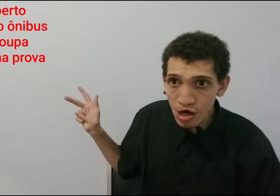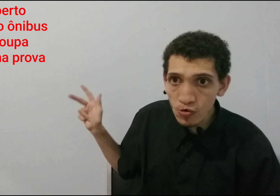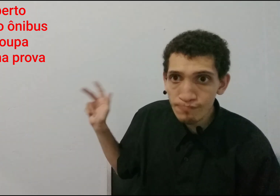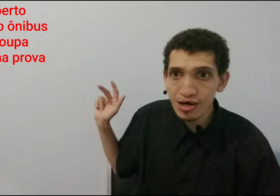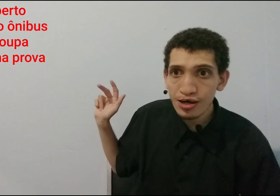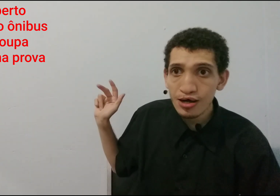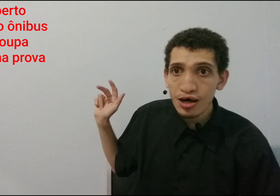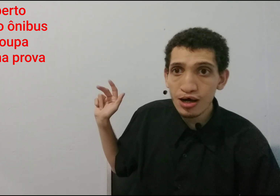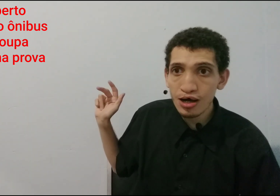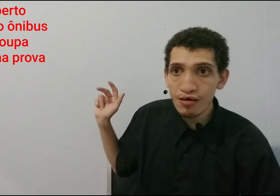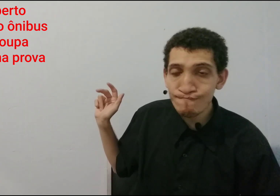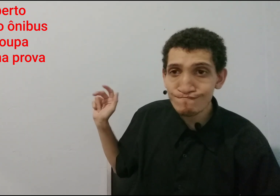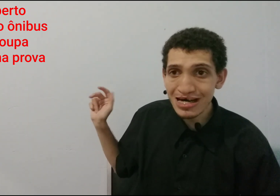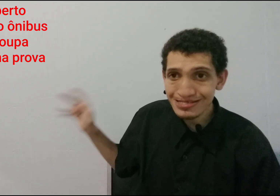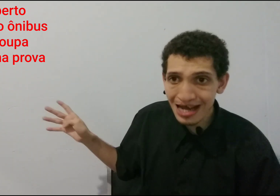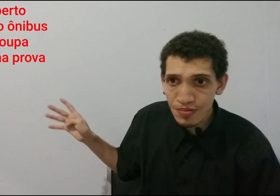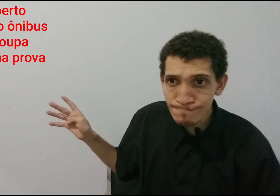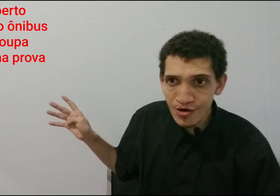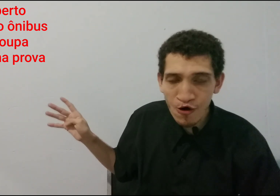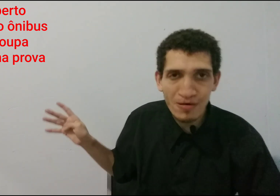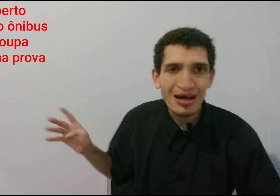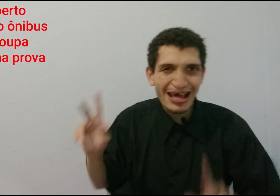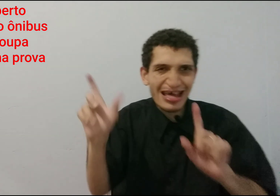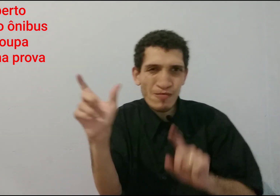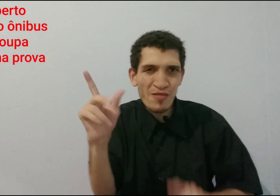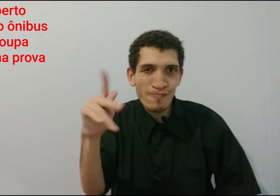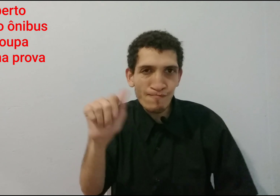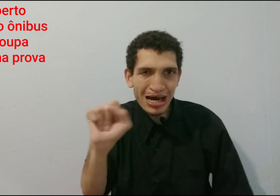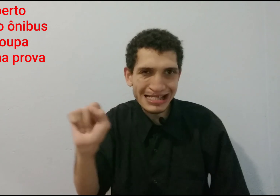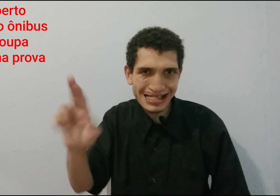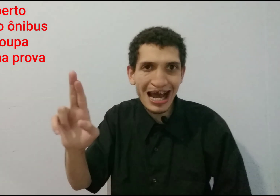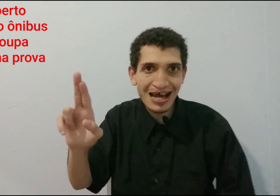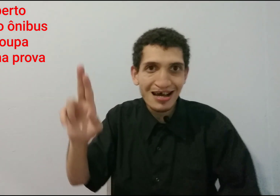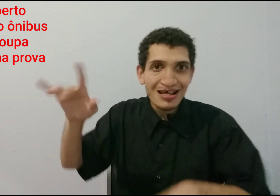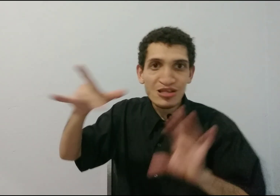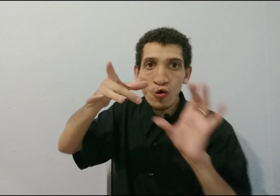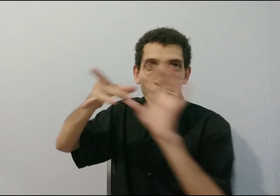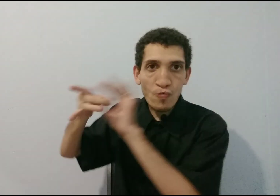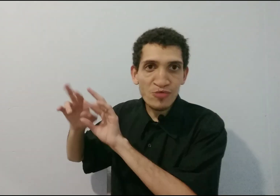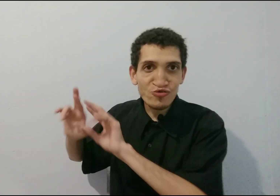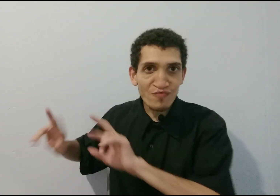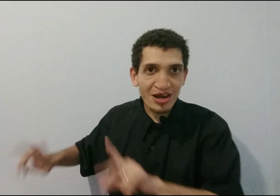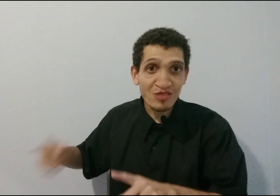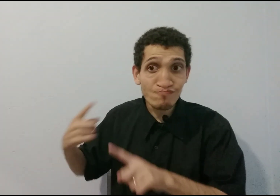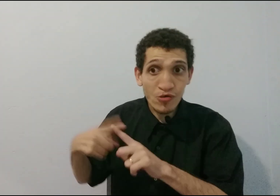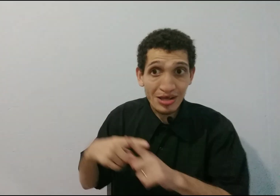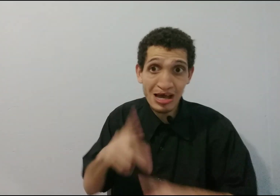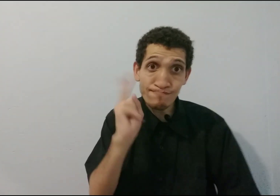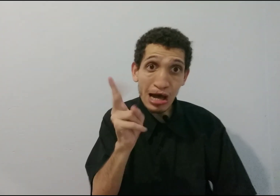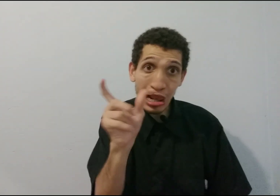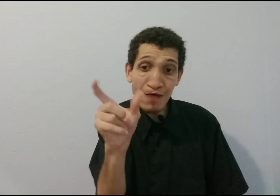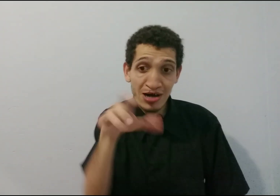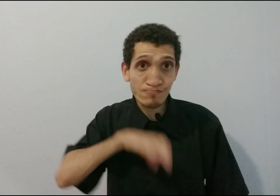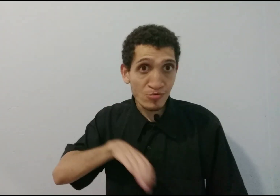roupa, passar na prova. Esse termo, passar, no contexto interesse. Porque a palavra e o